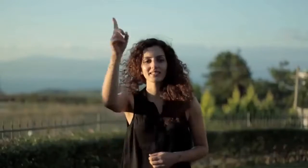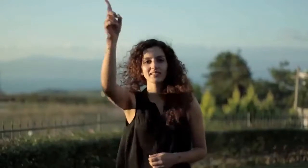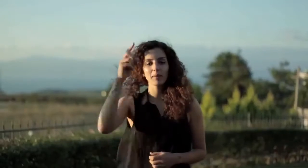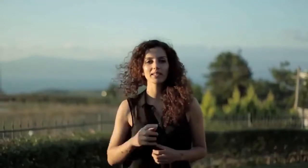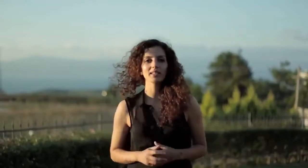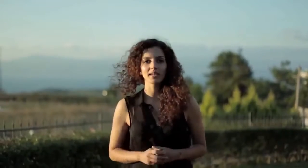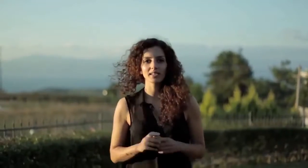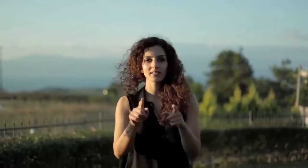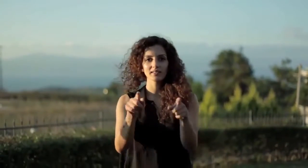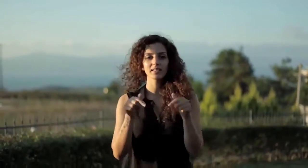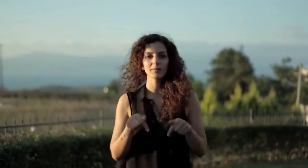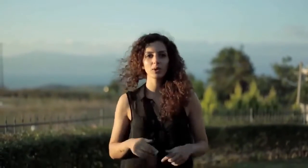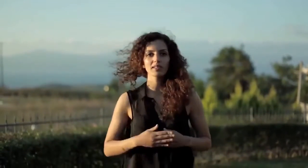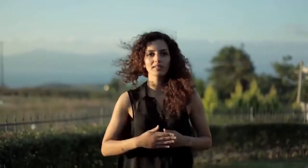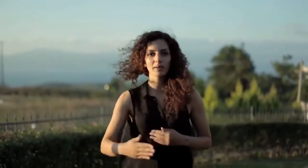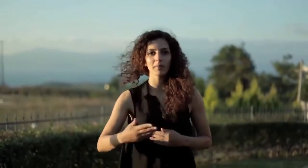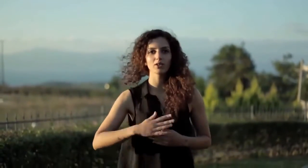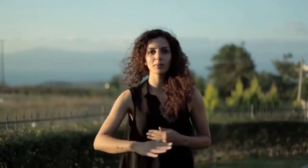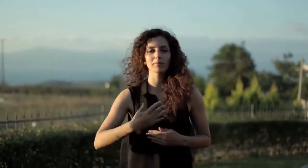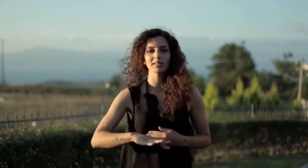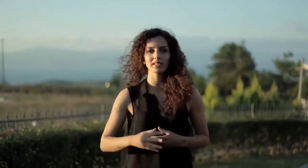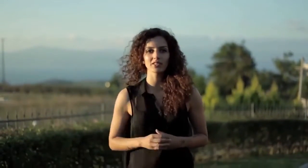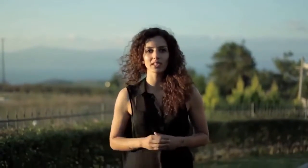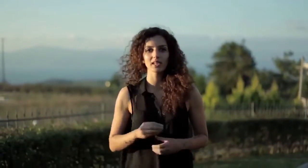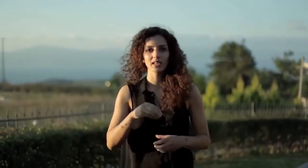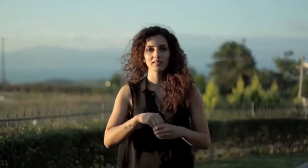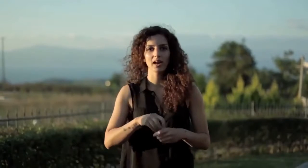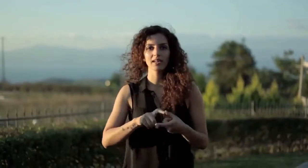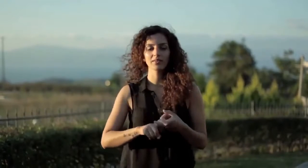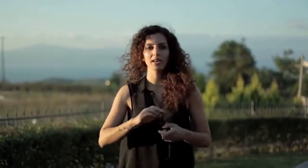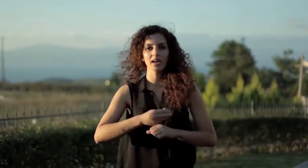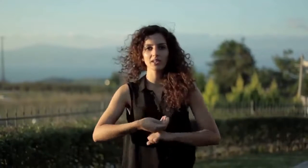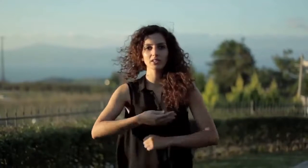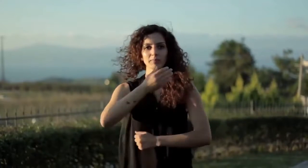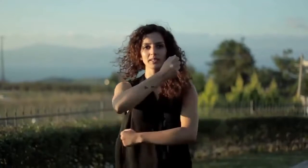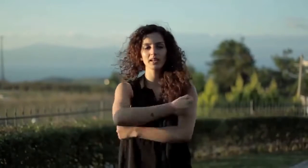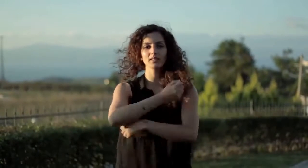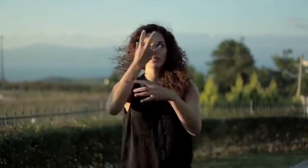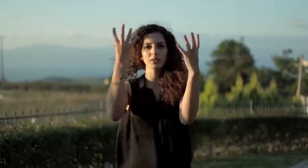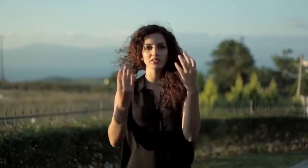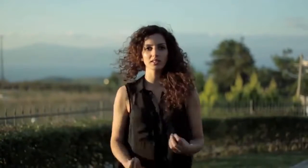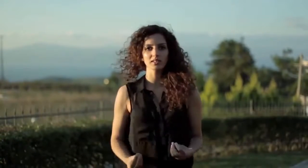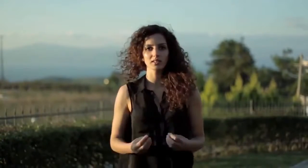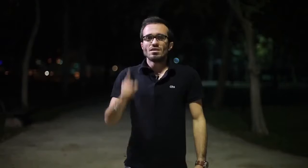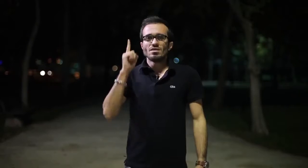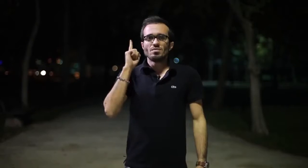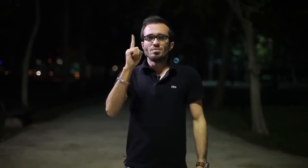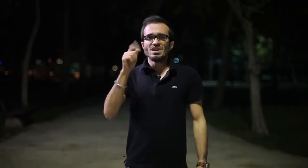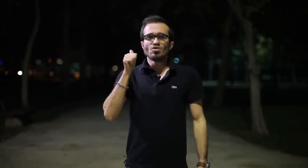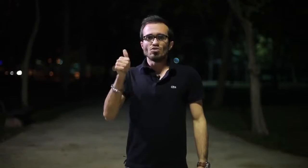İstikbali dahi seni bu hazineden mahrum etmek isteyecek, dahili ve harci betahların olacaktır. Bir gün